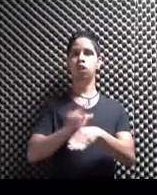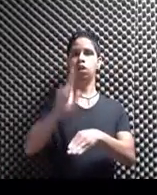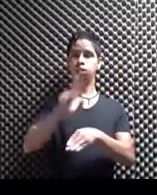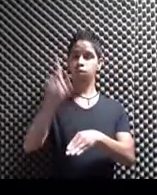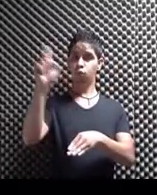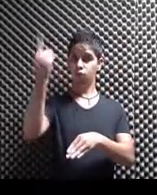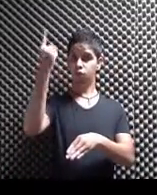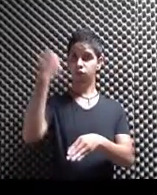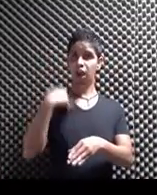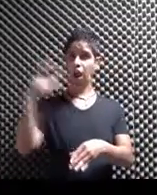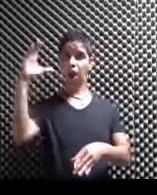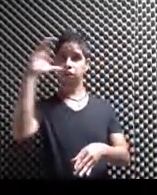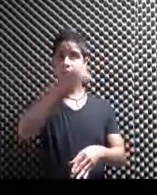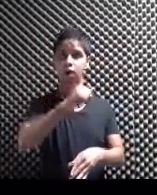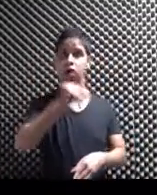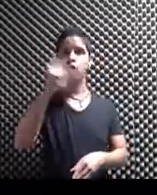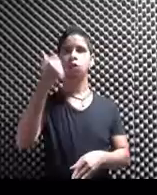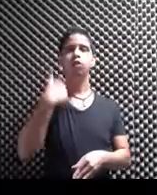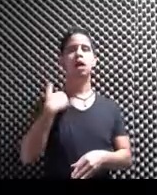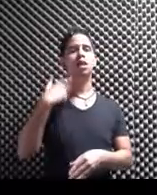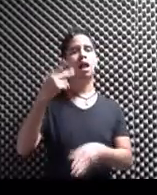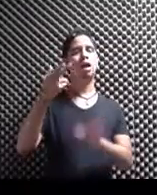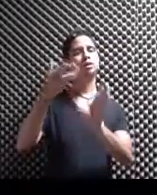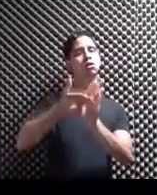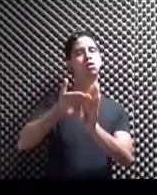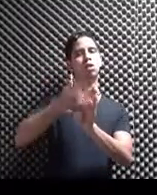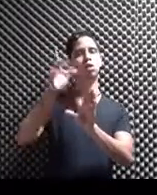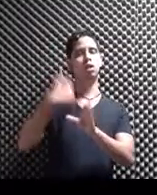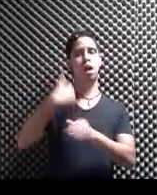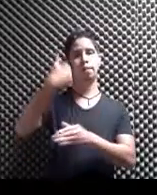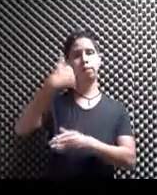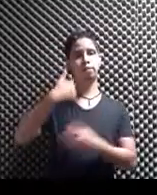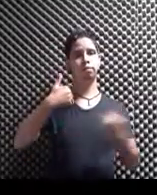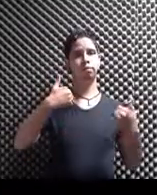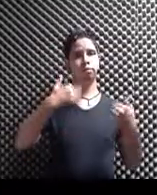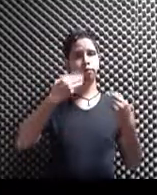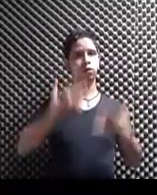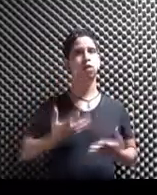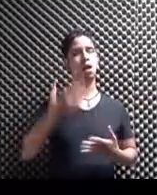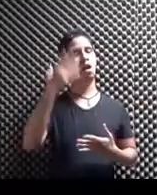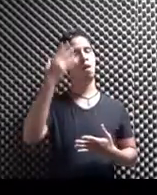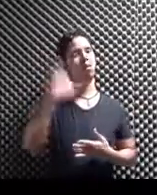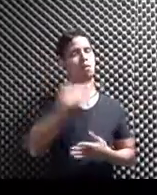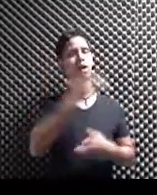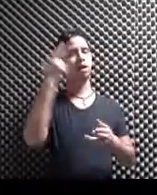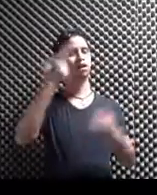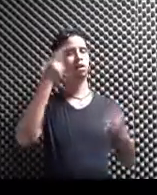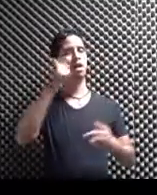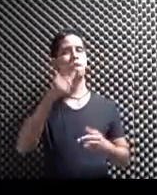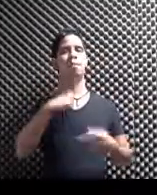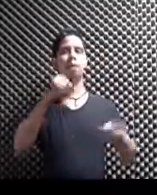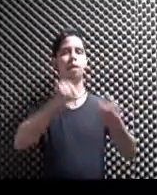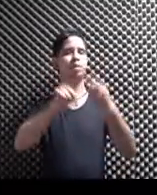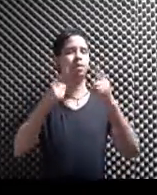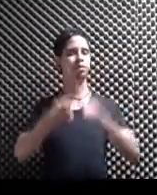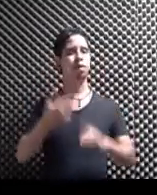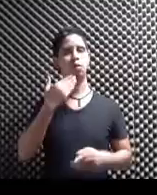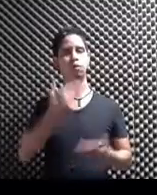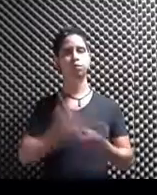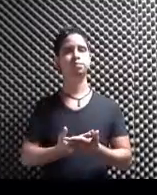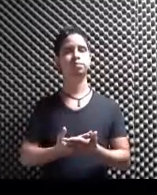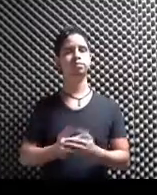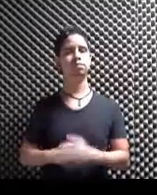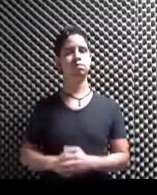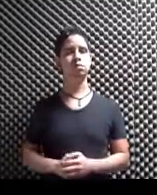persona son dos cosas distintas y lo segundo es lo que hace Diana Cira por eso es que ella es mi amiguita aparte de otras cosas